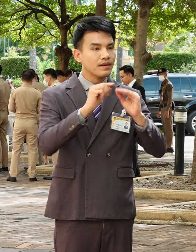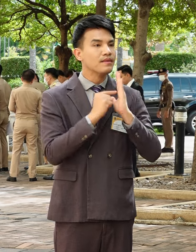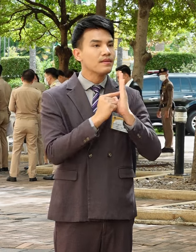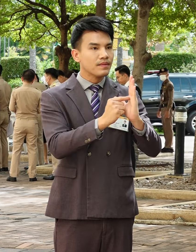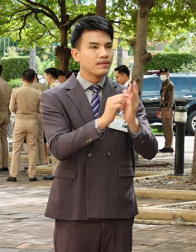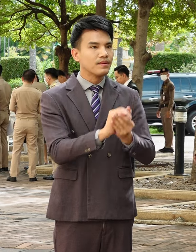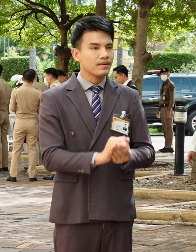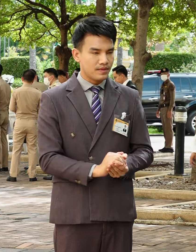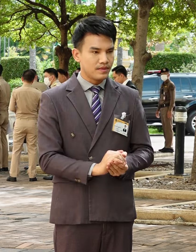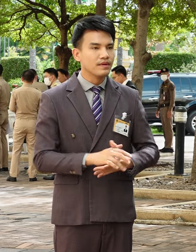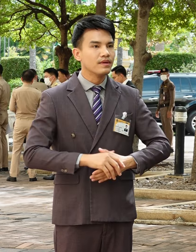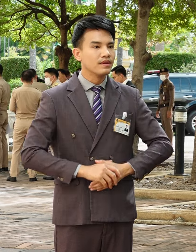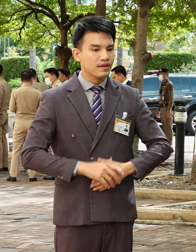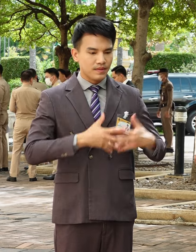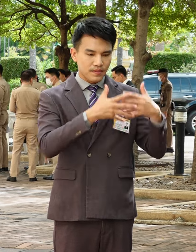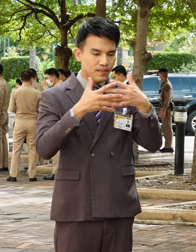น